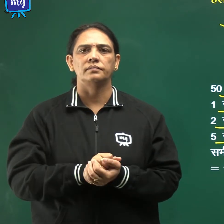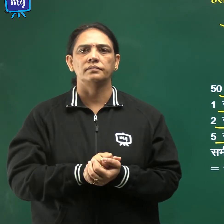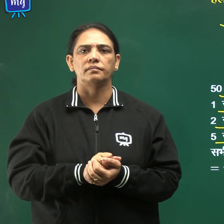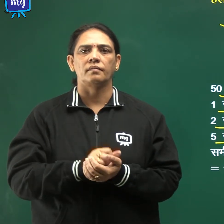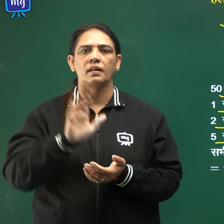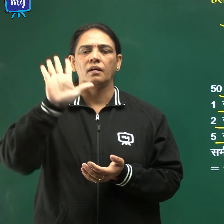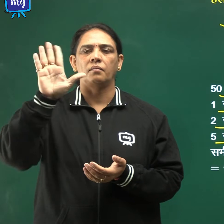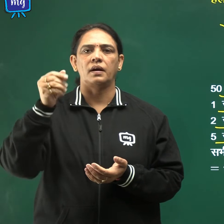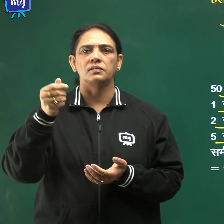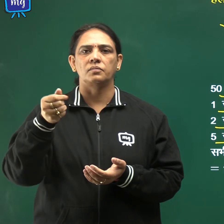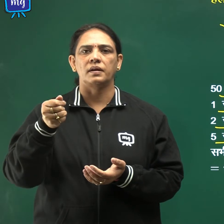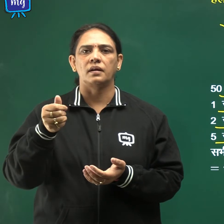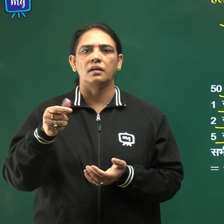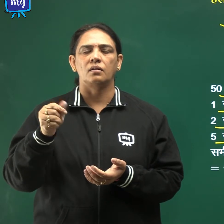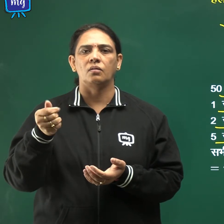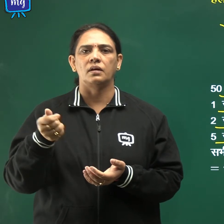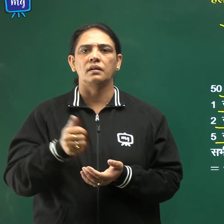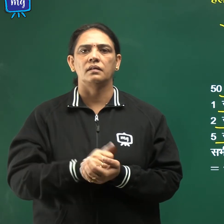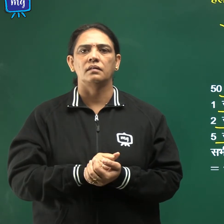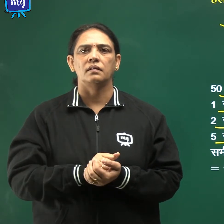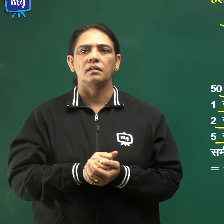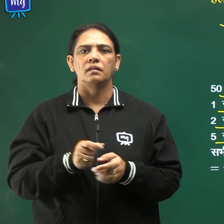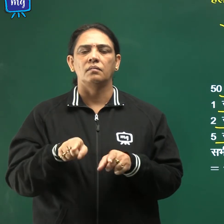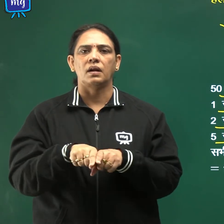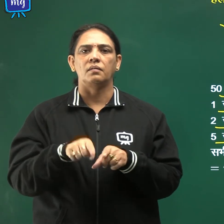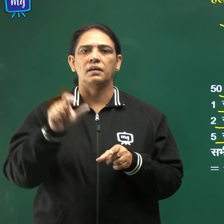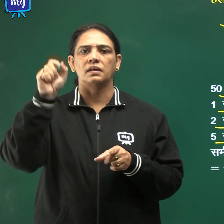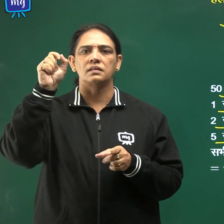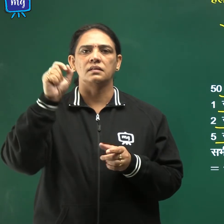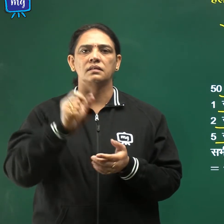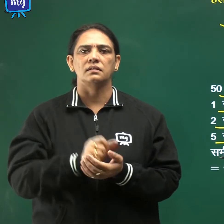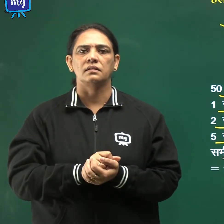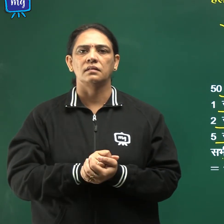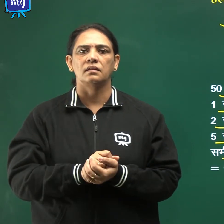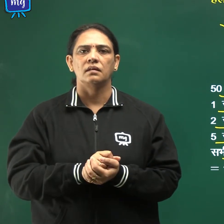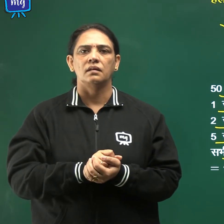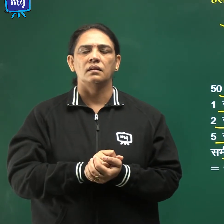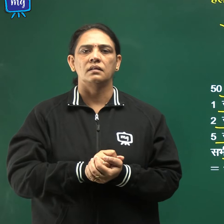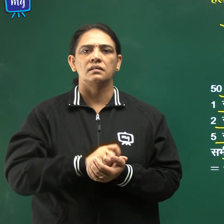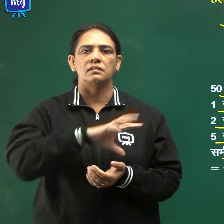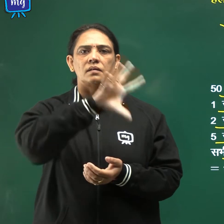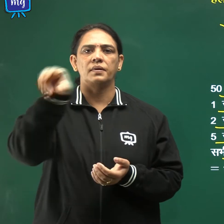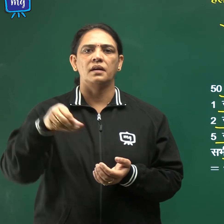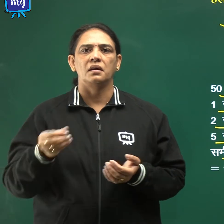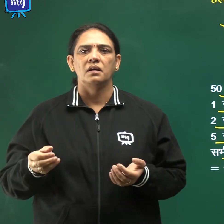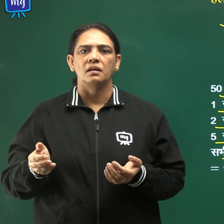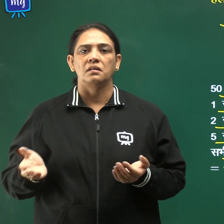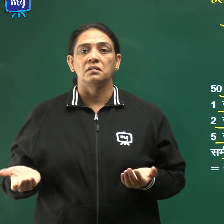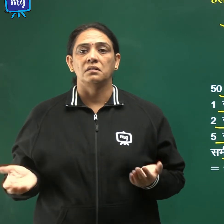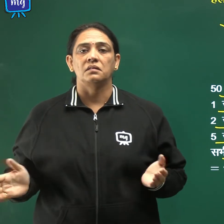थे ₹5 के नोट लुट 10 सभी संभव है